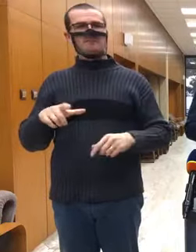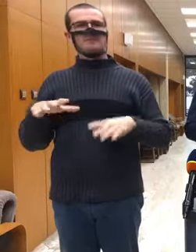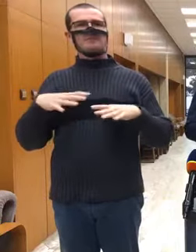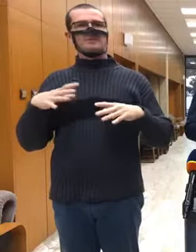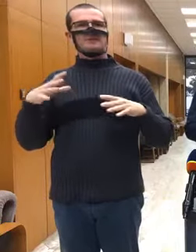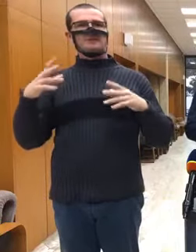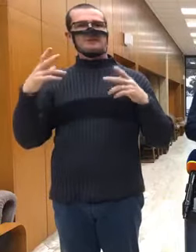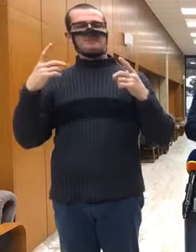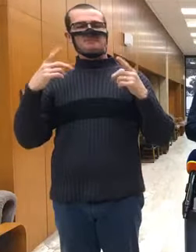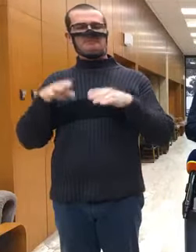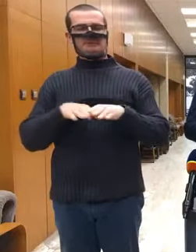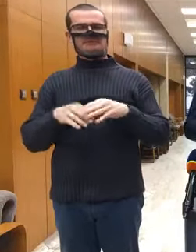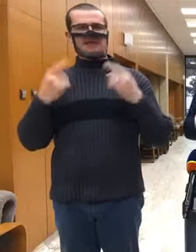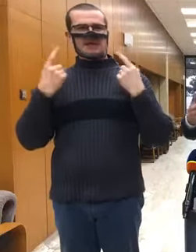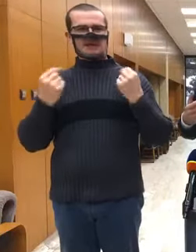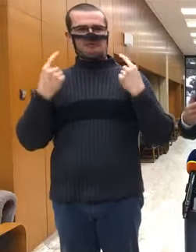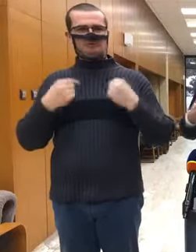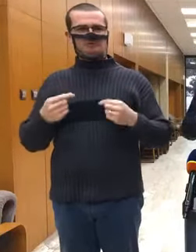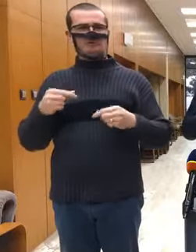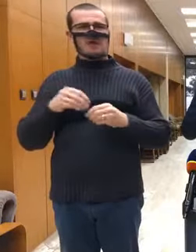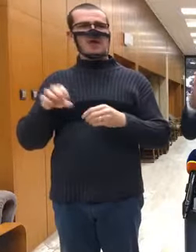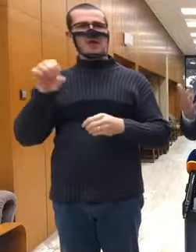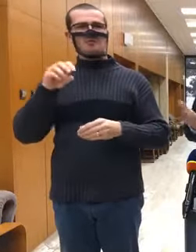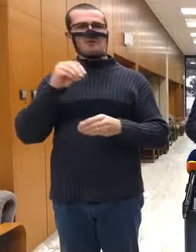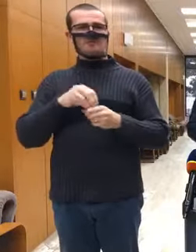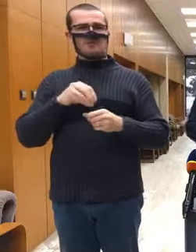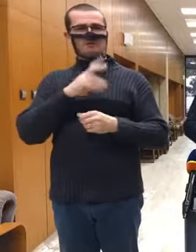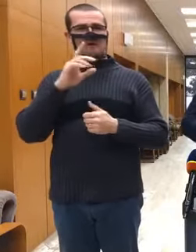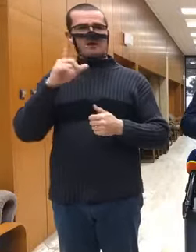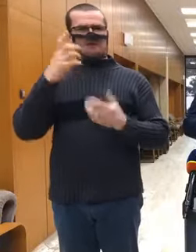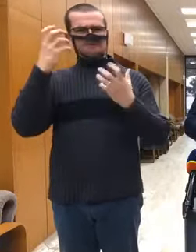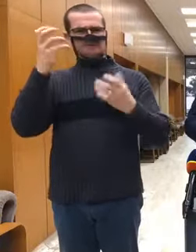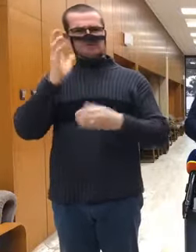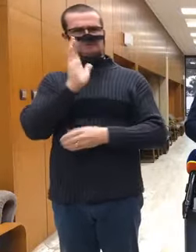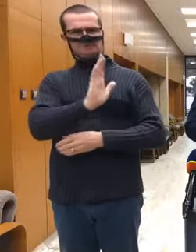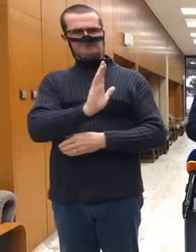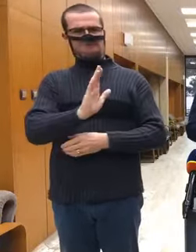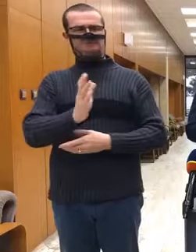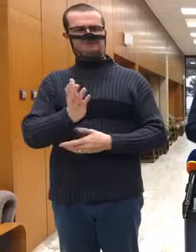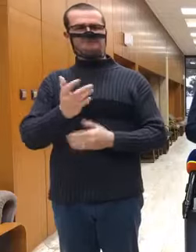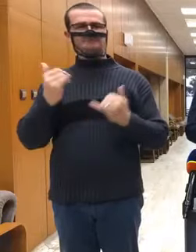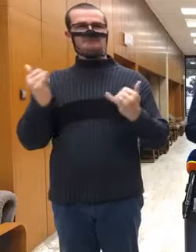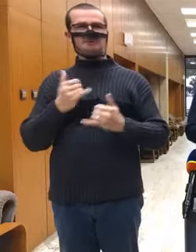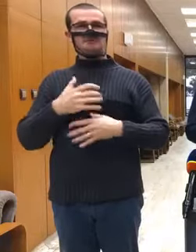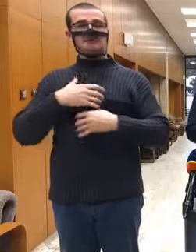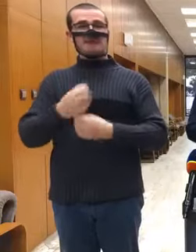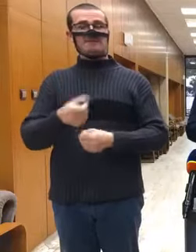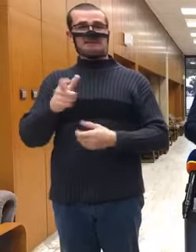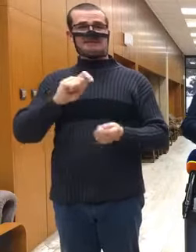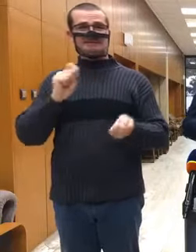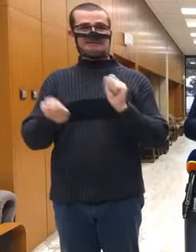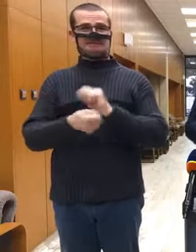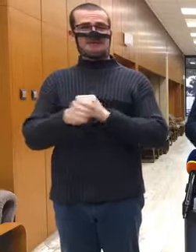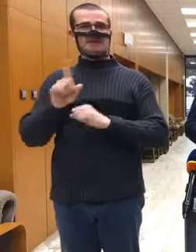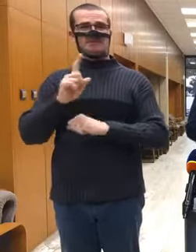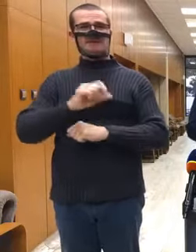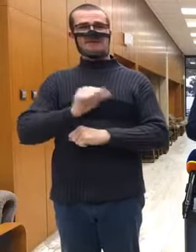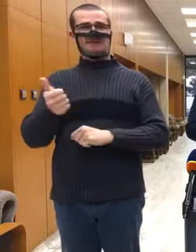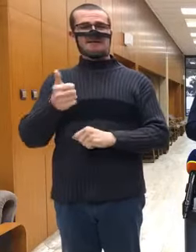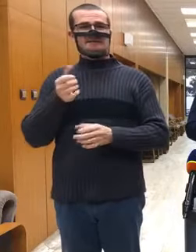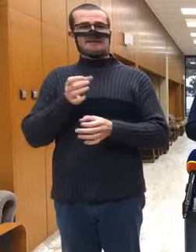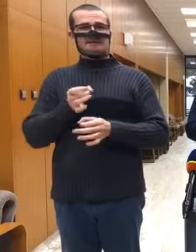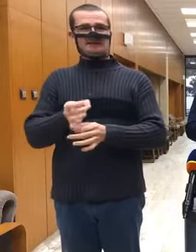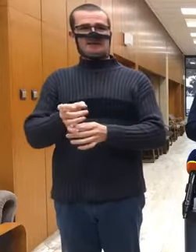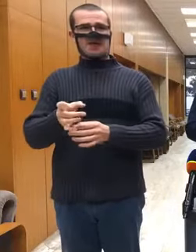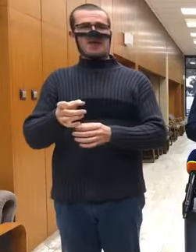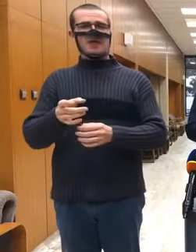ministerka Remišová, ktorá teda má tie eurofondy ako celok na starosti, že naozaj navrhne také zmeny, ktoré výrazne zrýchlia